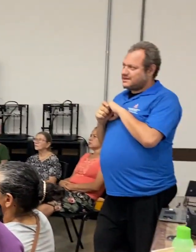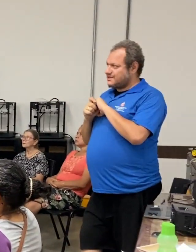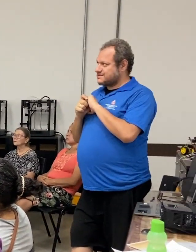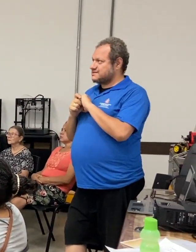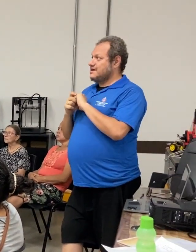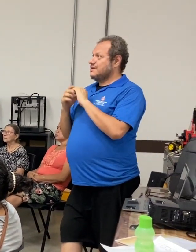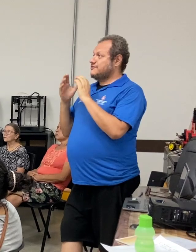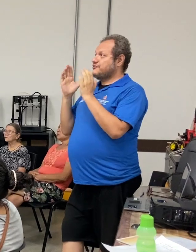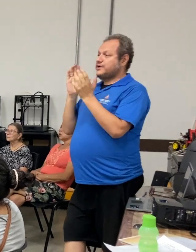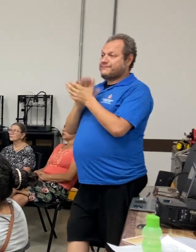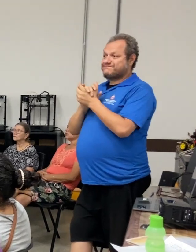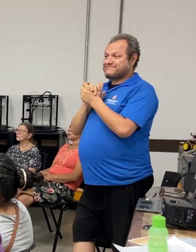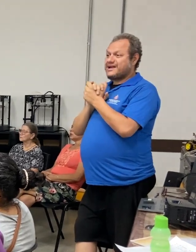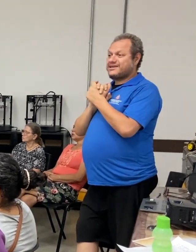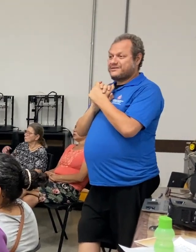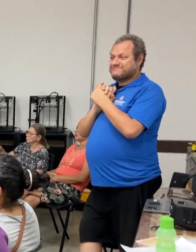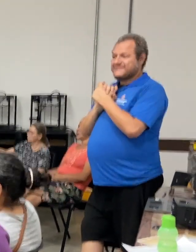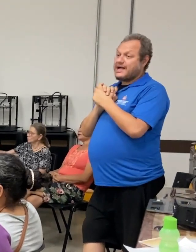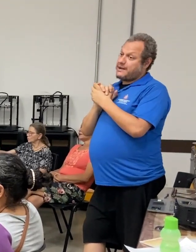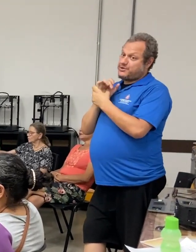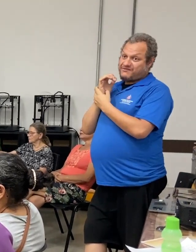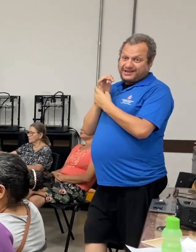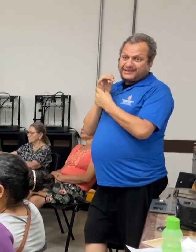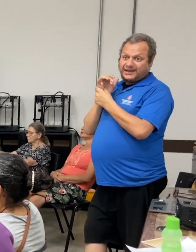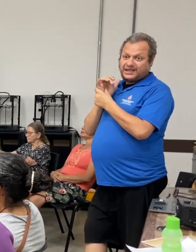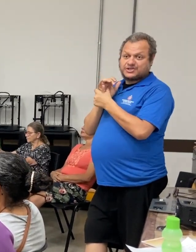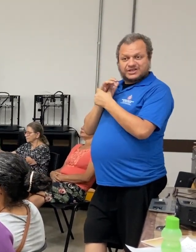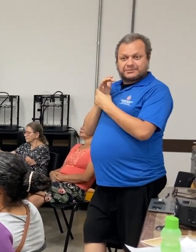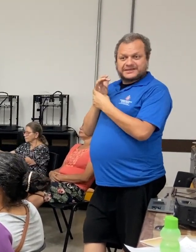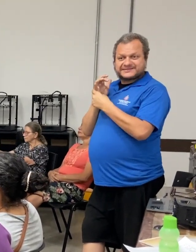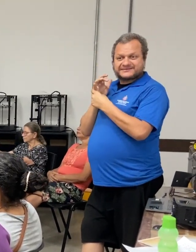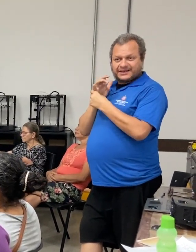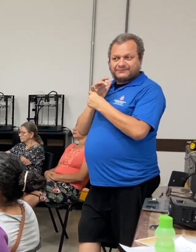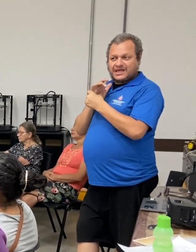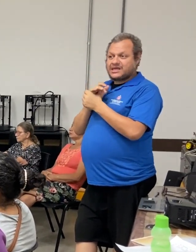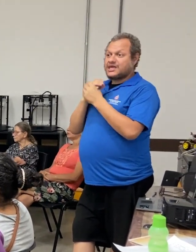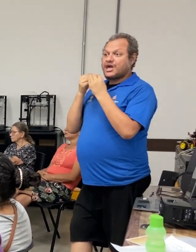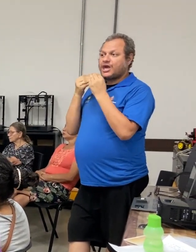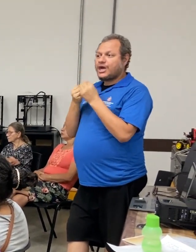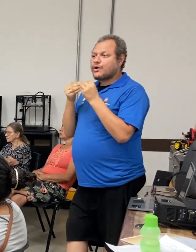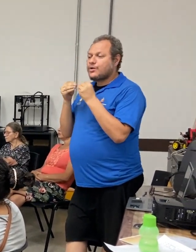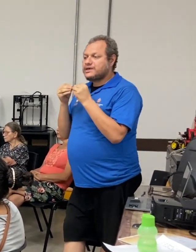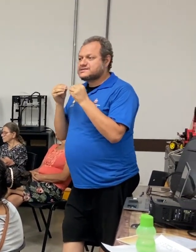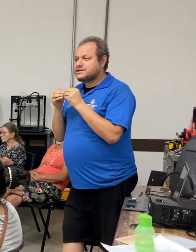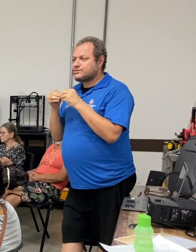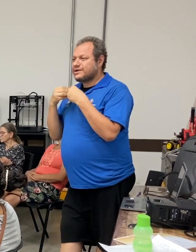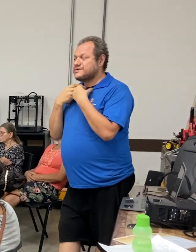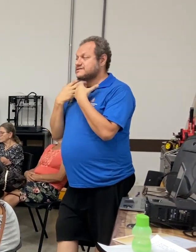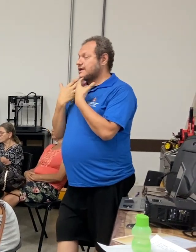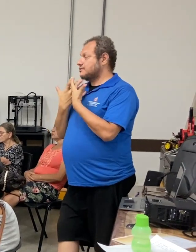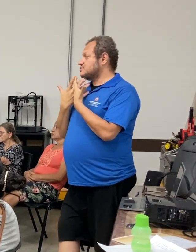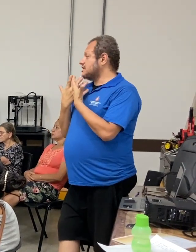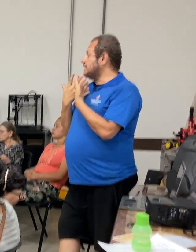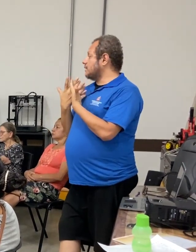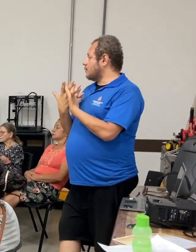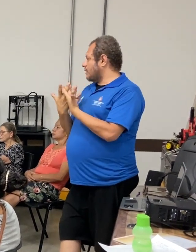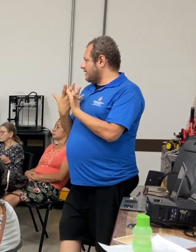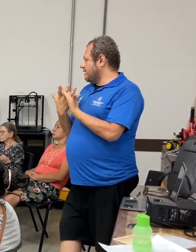10.436, que foi aqui, aprovada a Lei de Libras, né? Que reconheceu, deu status de língua,